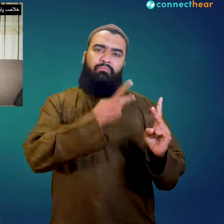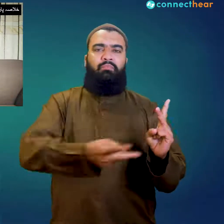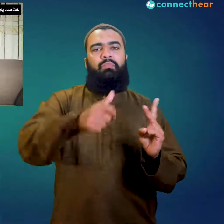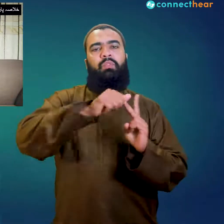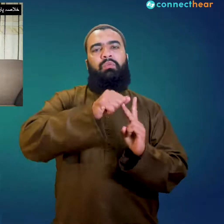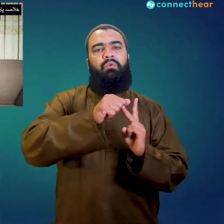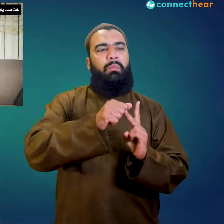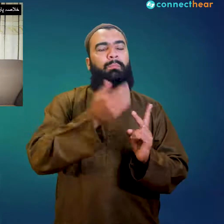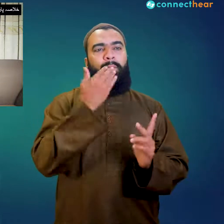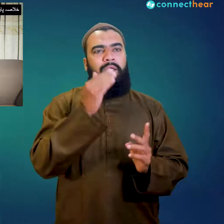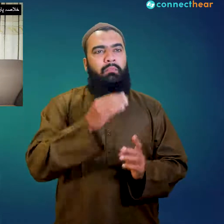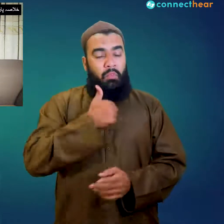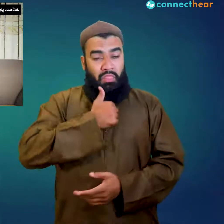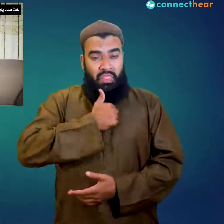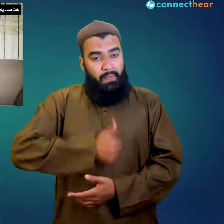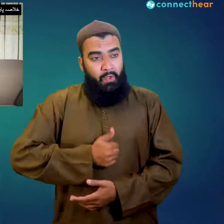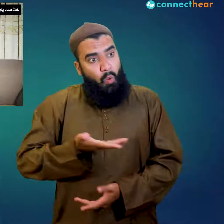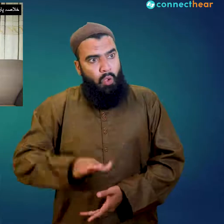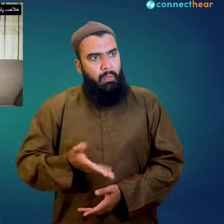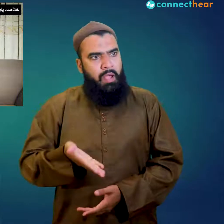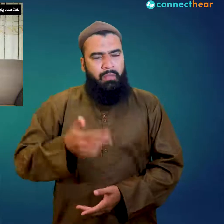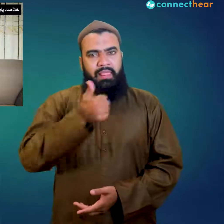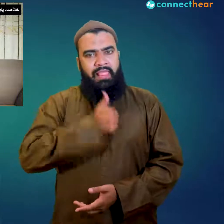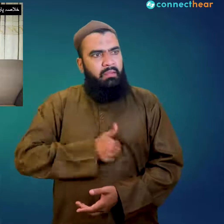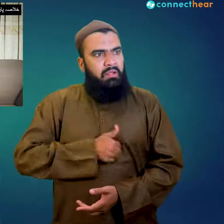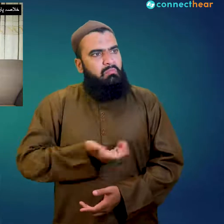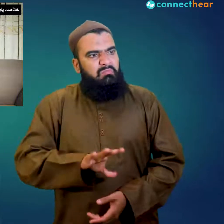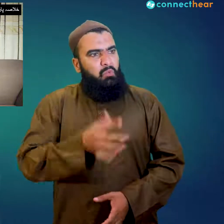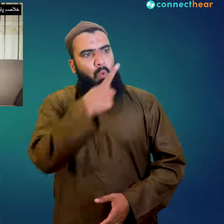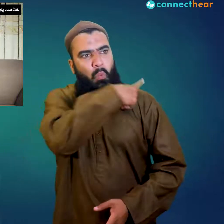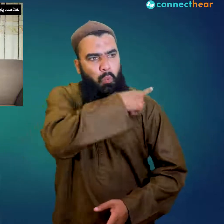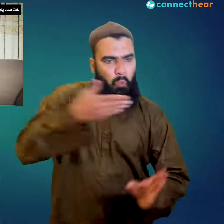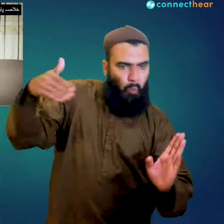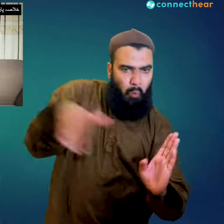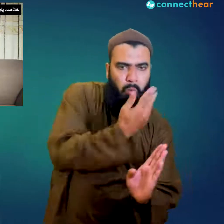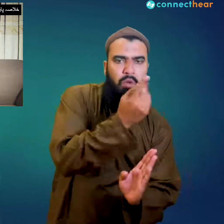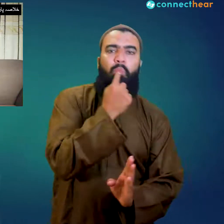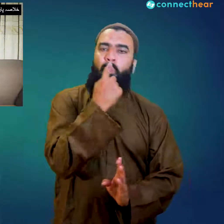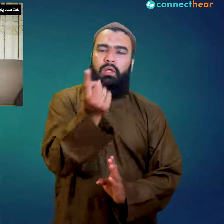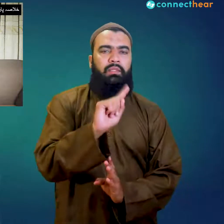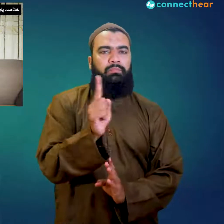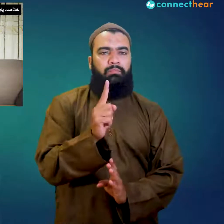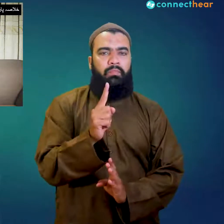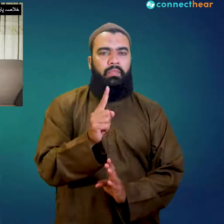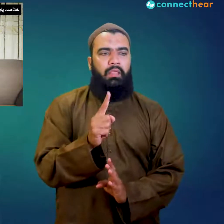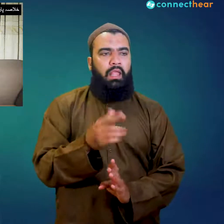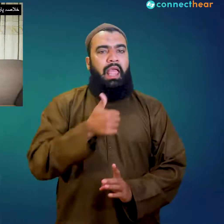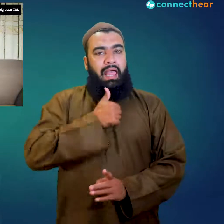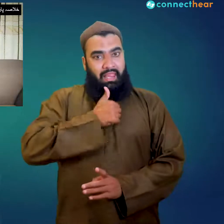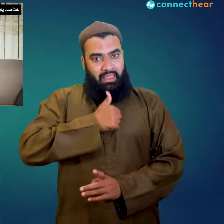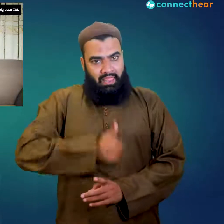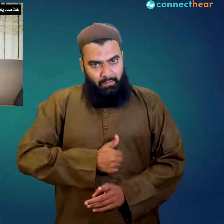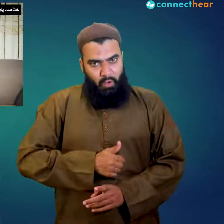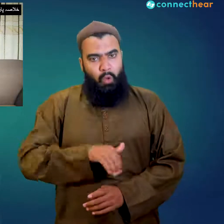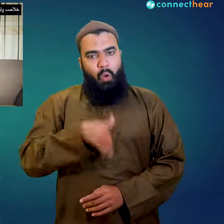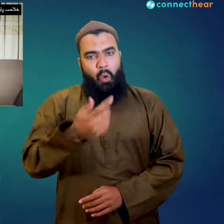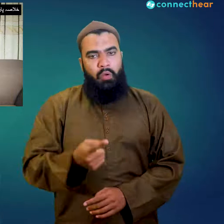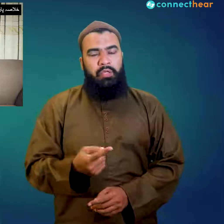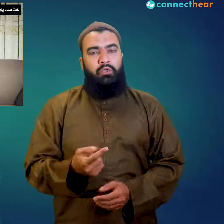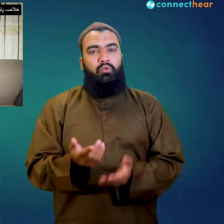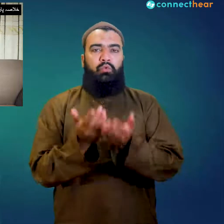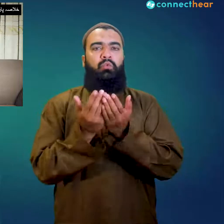ہے کہ اللہ کی مدد و نصرت اسی صورت میں آئے گی۔ اللہ کی معیت، اللہ کی مدد، اللہ کی